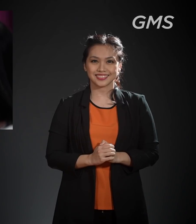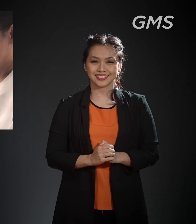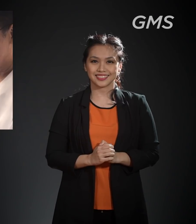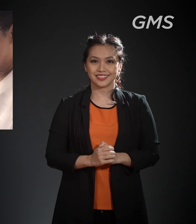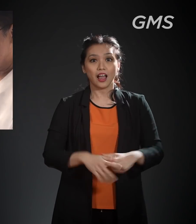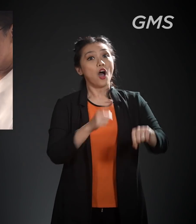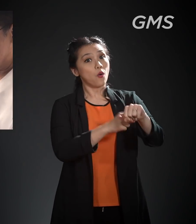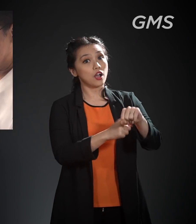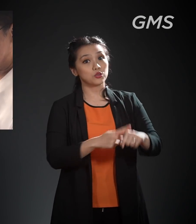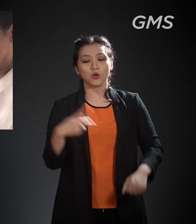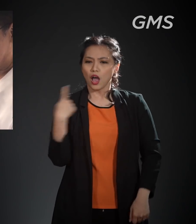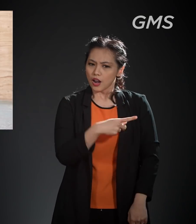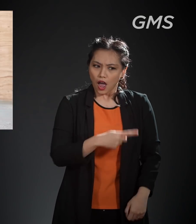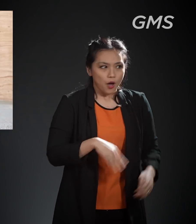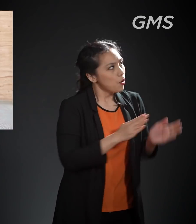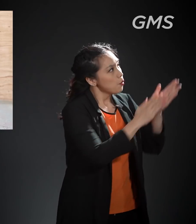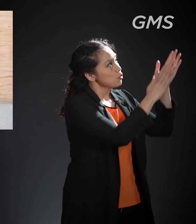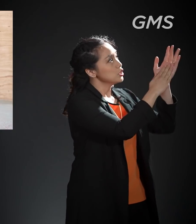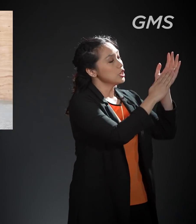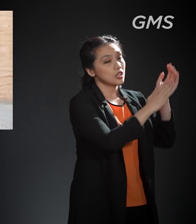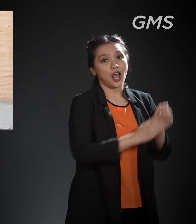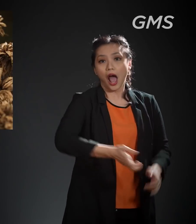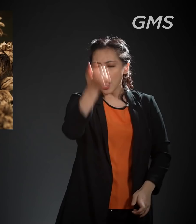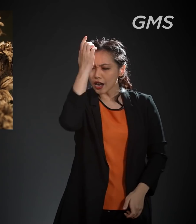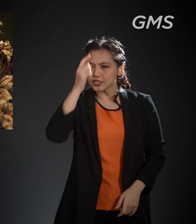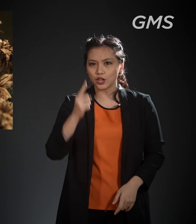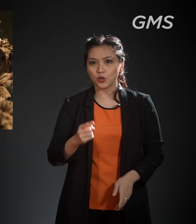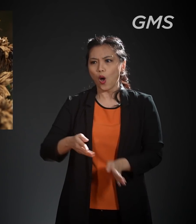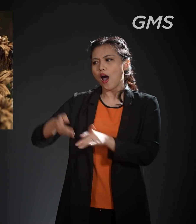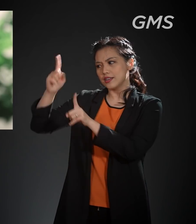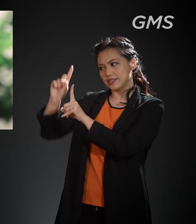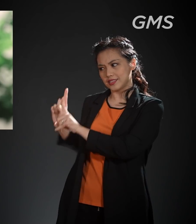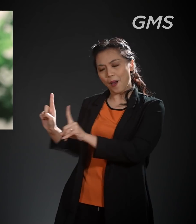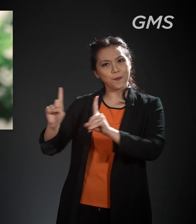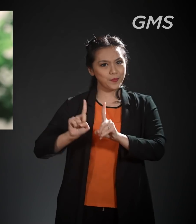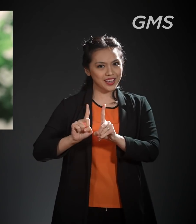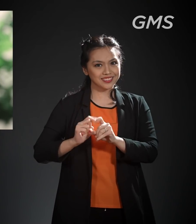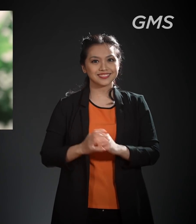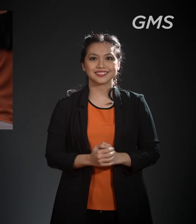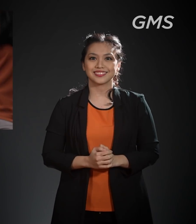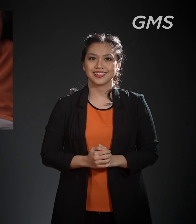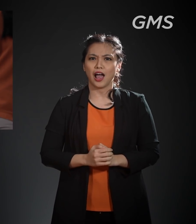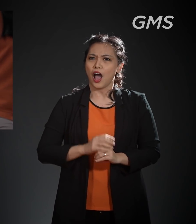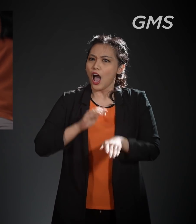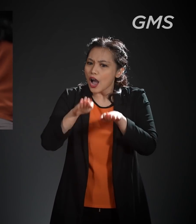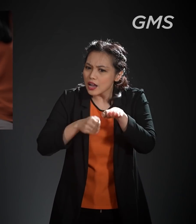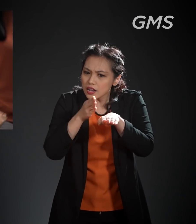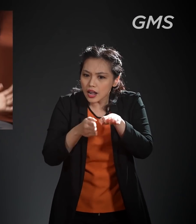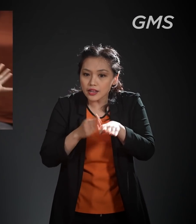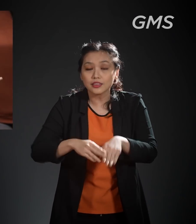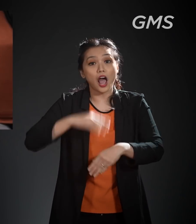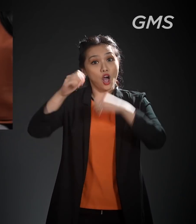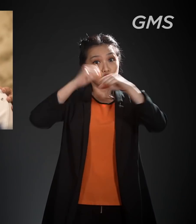Waktu kita memuji Tuhan, seluruh kerajaan itu berdiri di sampingmu. Waktu kita memuji, seluruh kerajaan Allah dan kereta-keretanya yang tidak